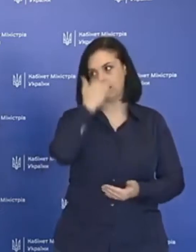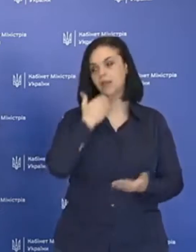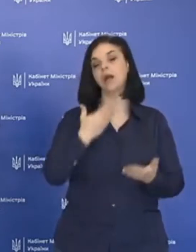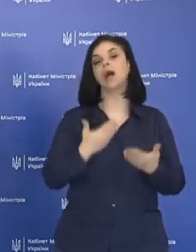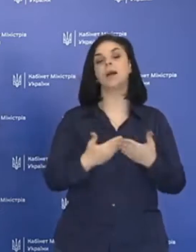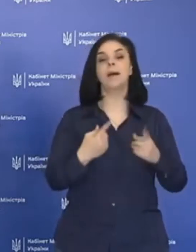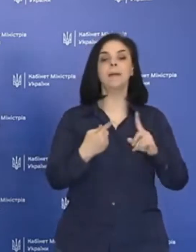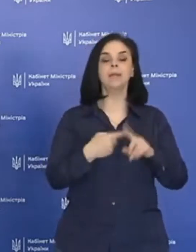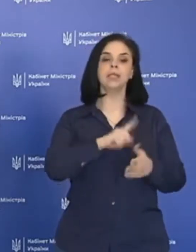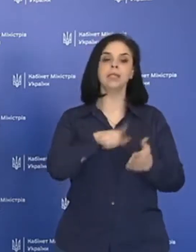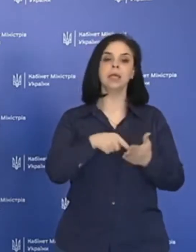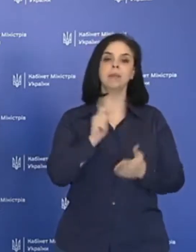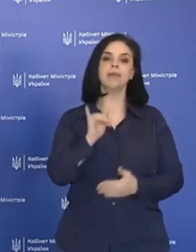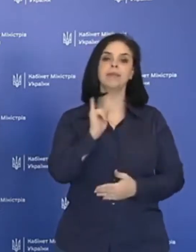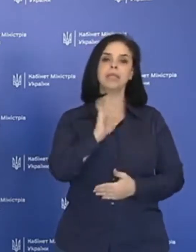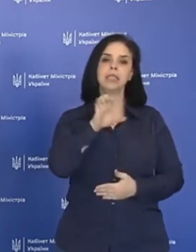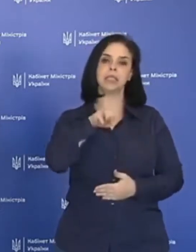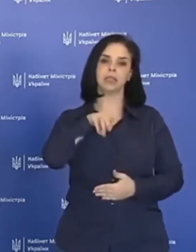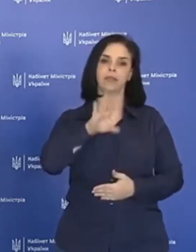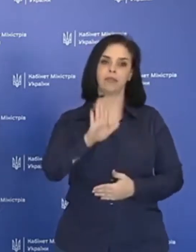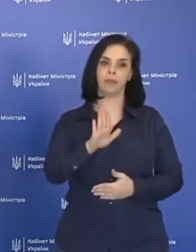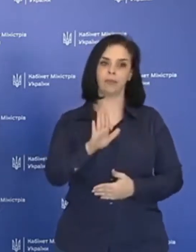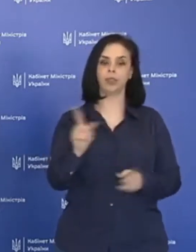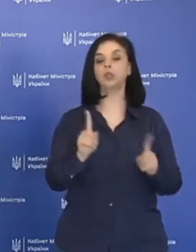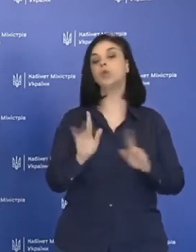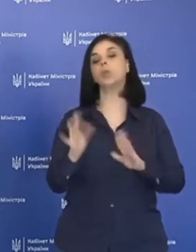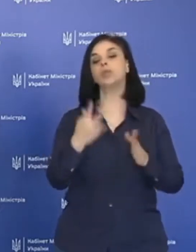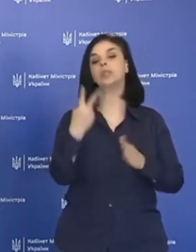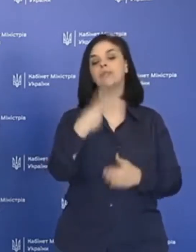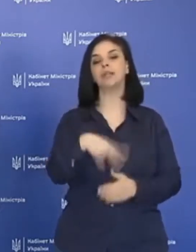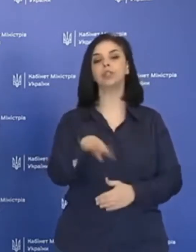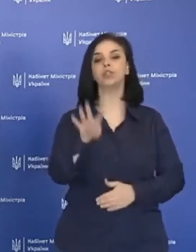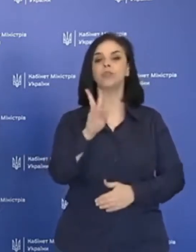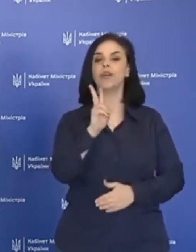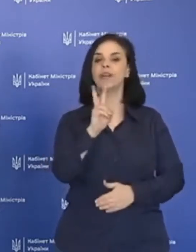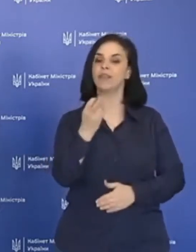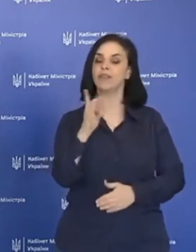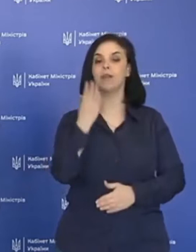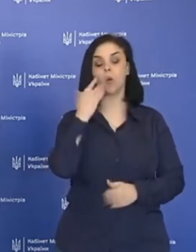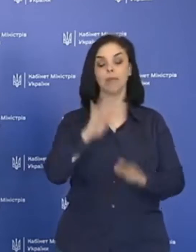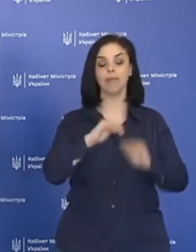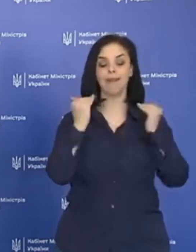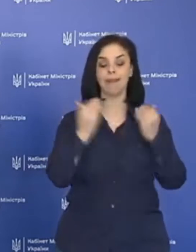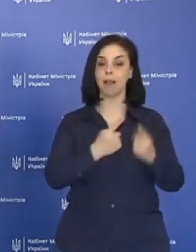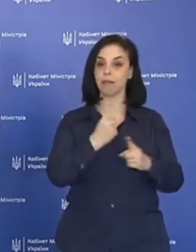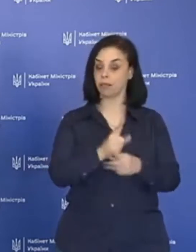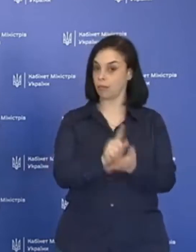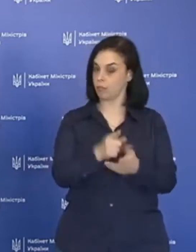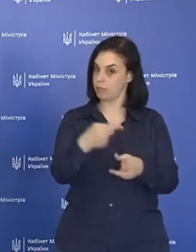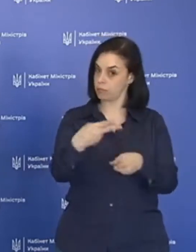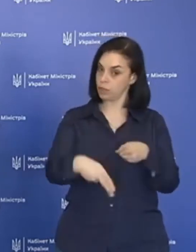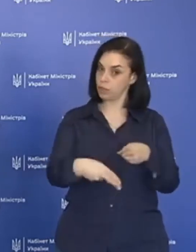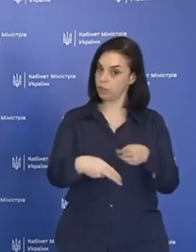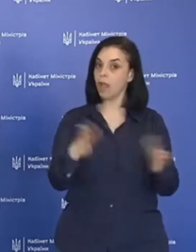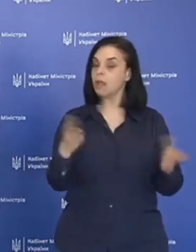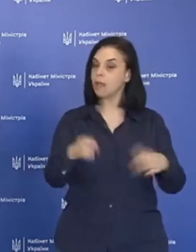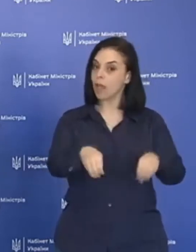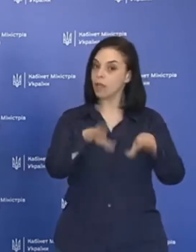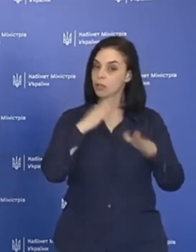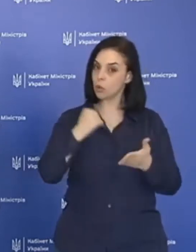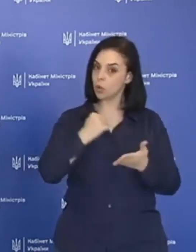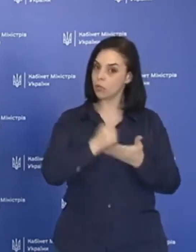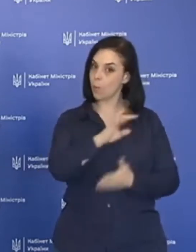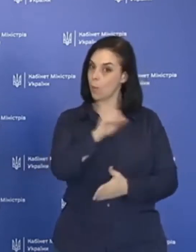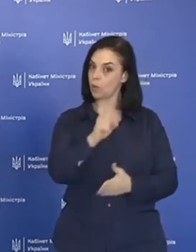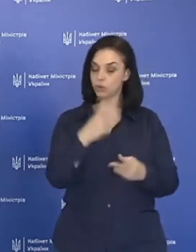Отже, перше запитання від ICTV. Що відбудеться 24 квітня, коли карантин повинен закінчитися? Які рішення